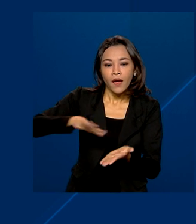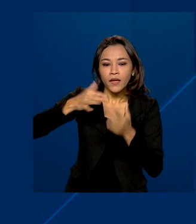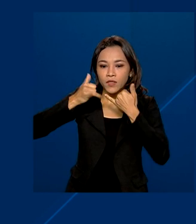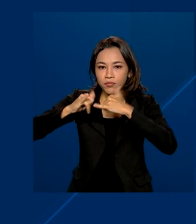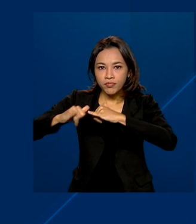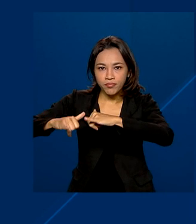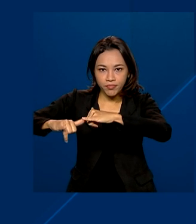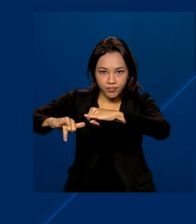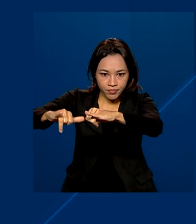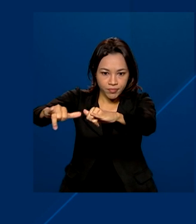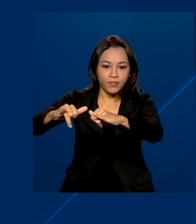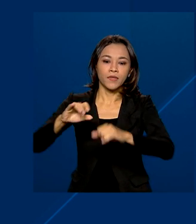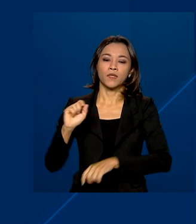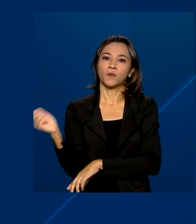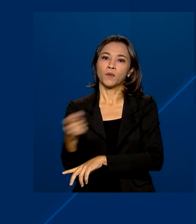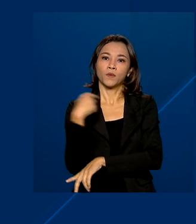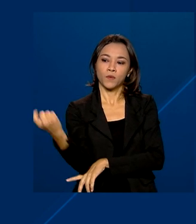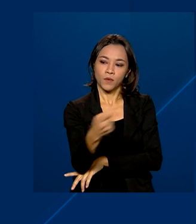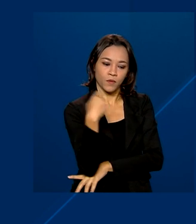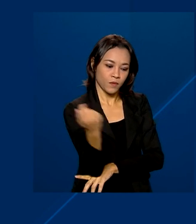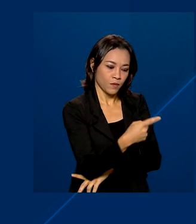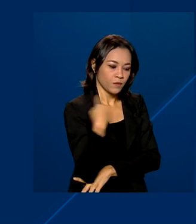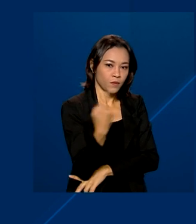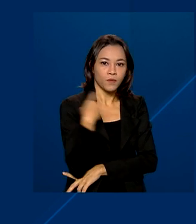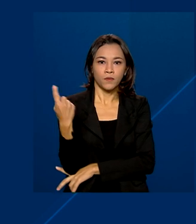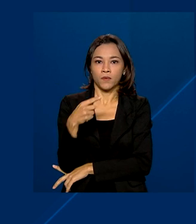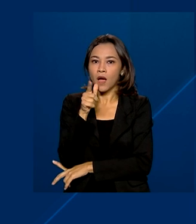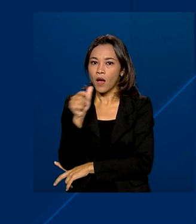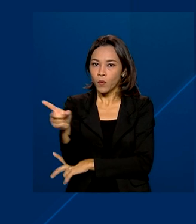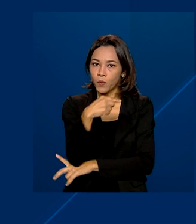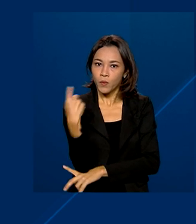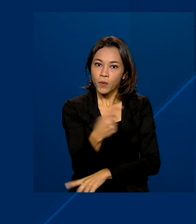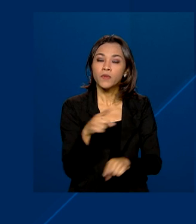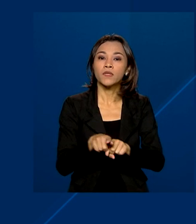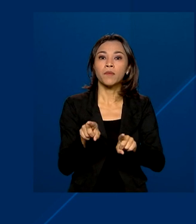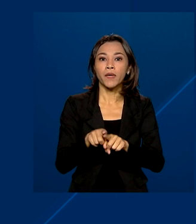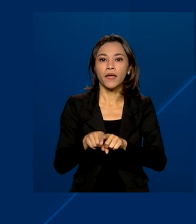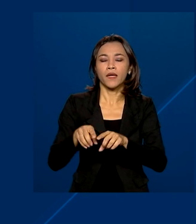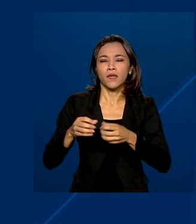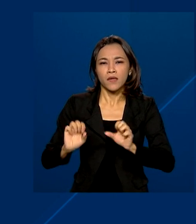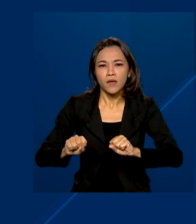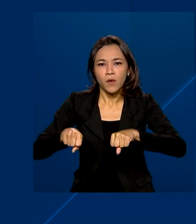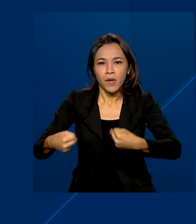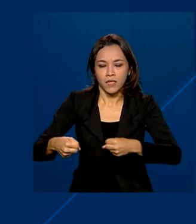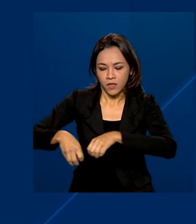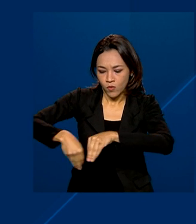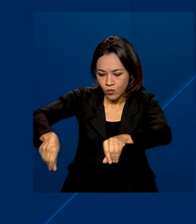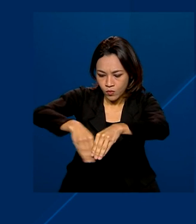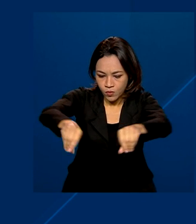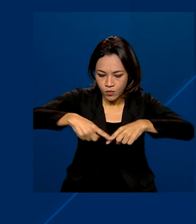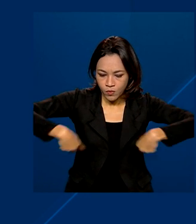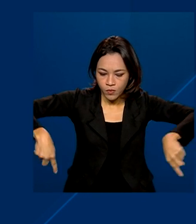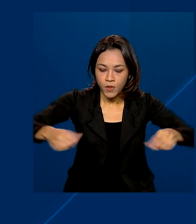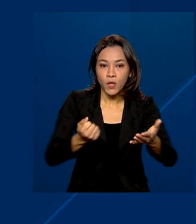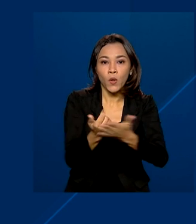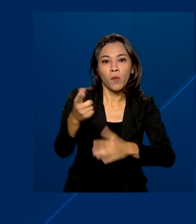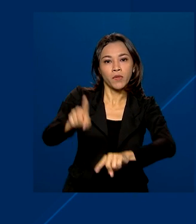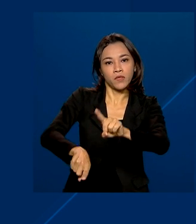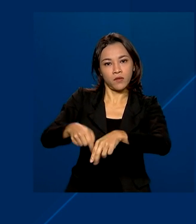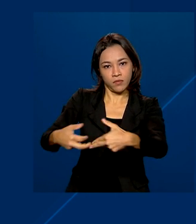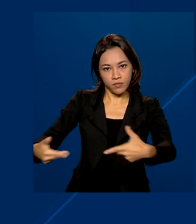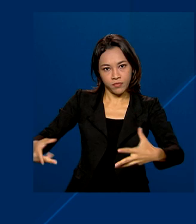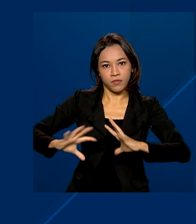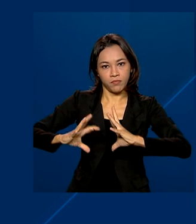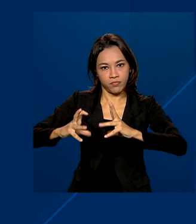renovável irrigação produção integrada recuperação de pastagem máquinas e equipamentos R